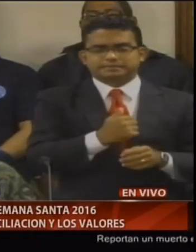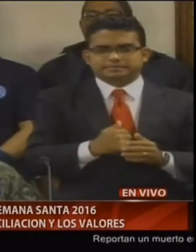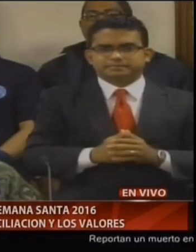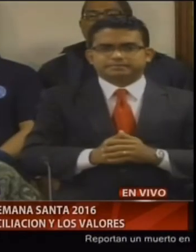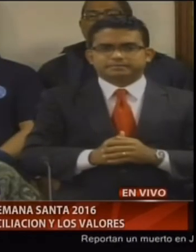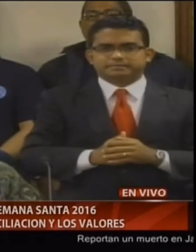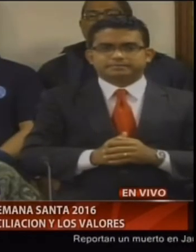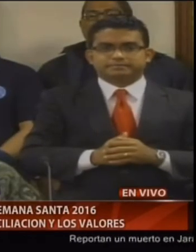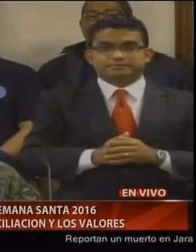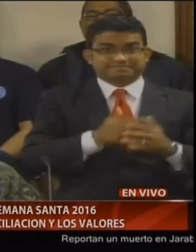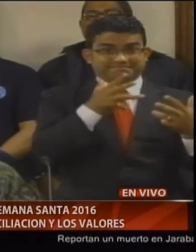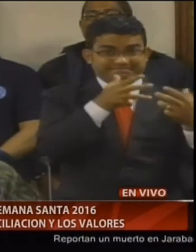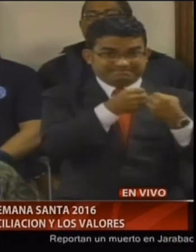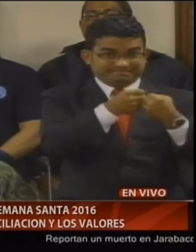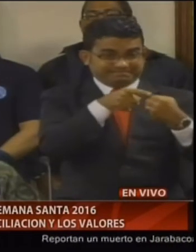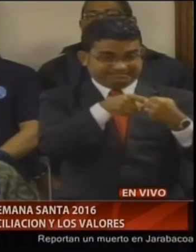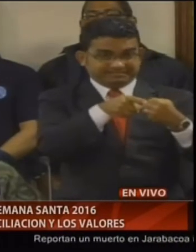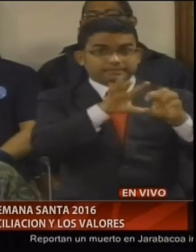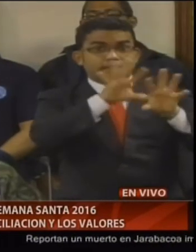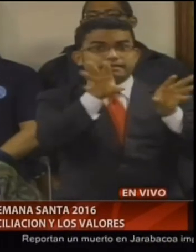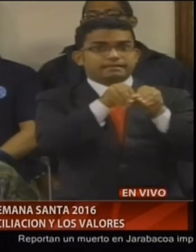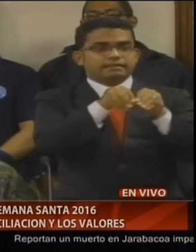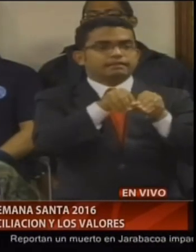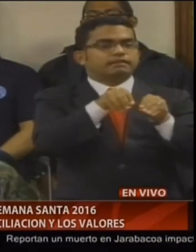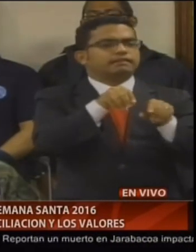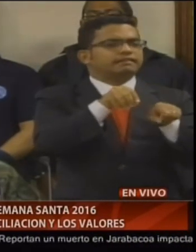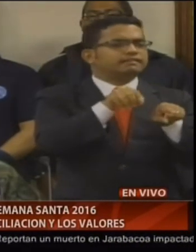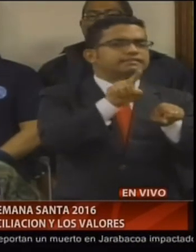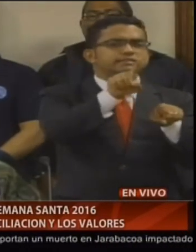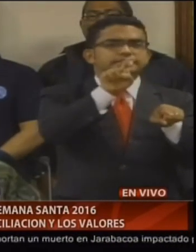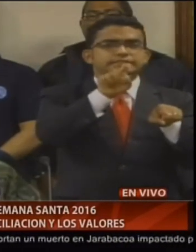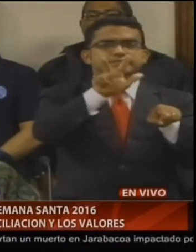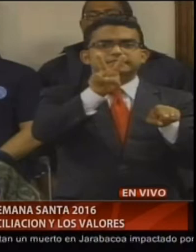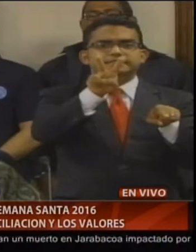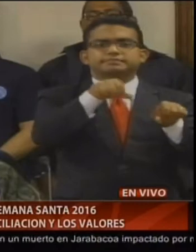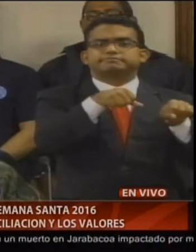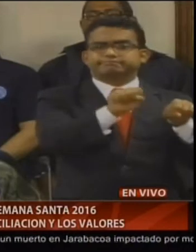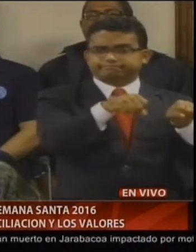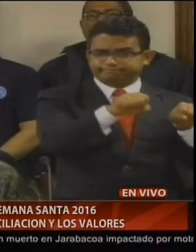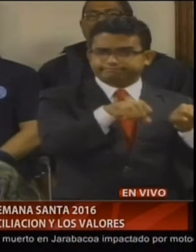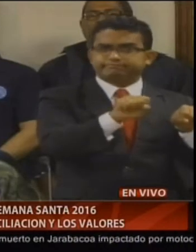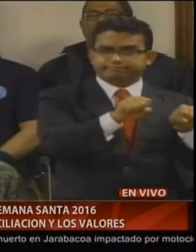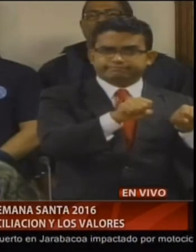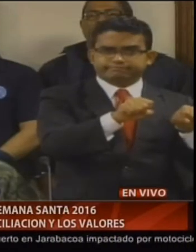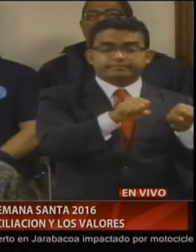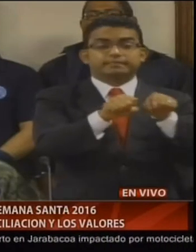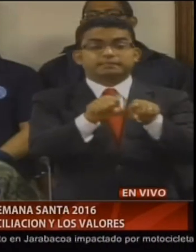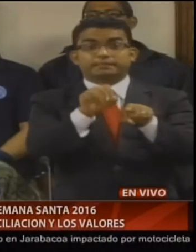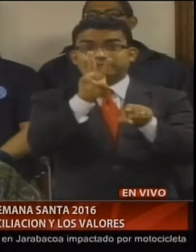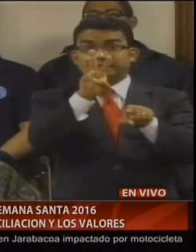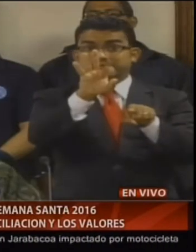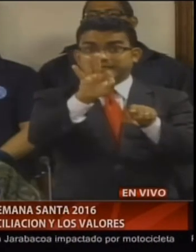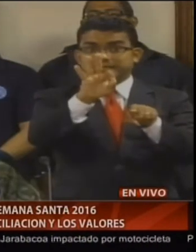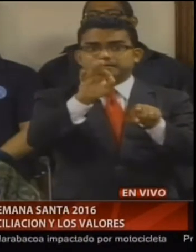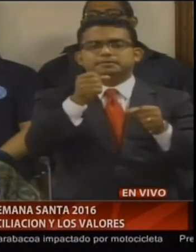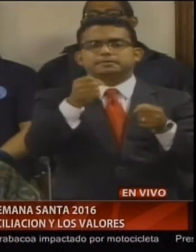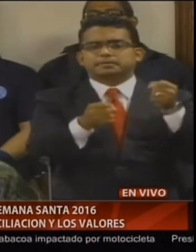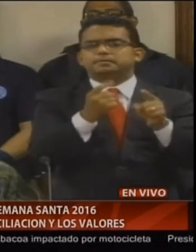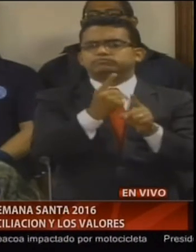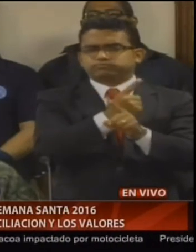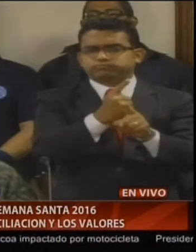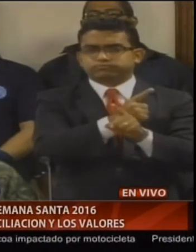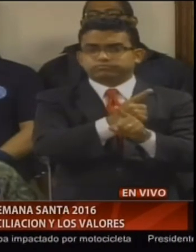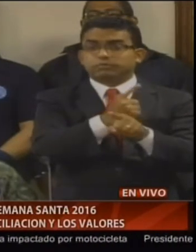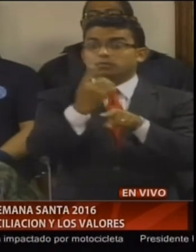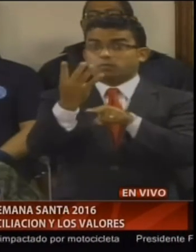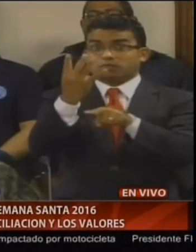y o lesionadas. De los accidentes registrados, 132 involucran motocicletas, 69 vehículos livianos,